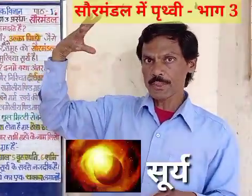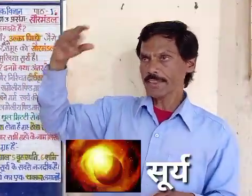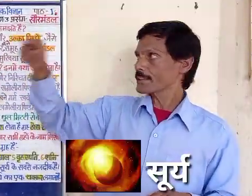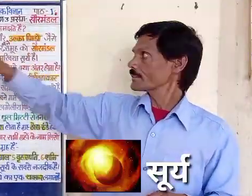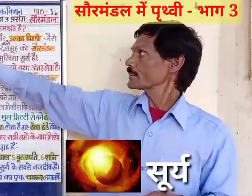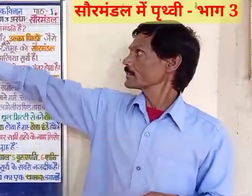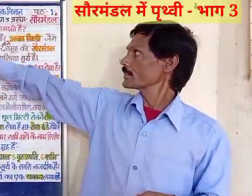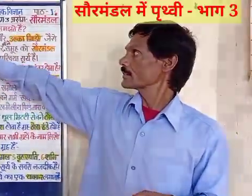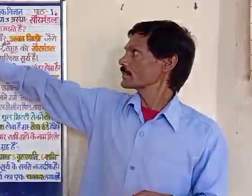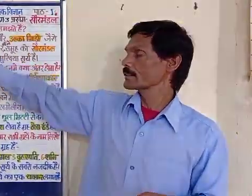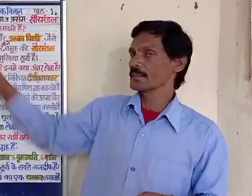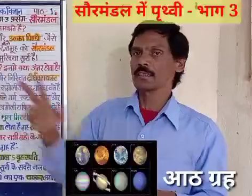सूर्य,